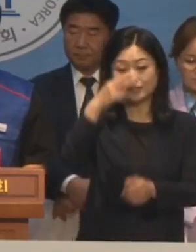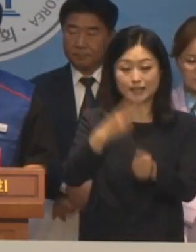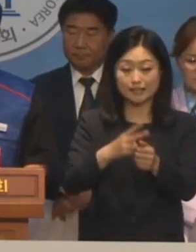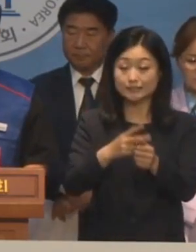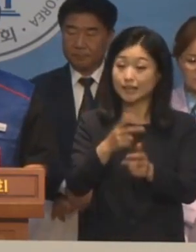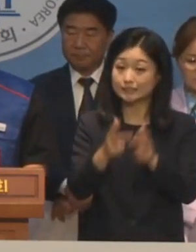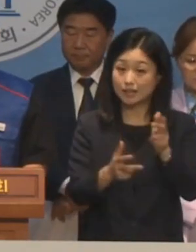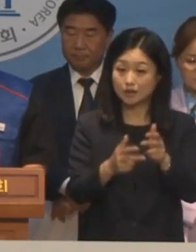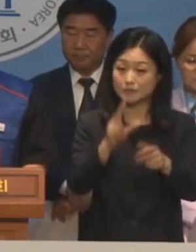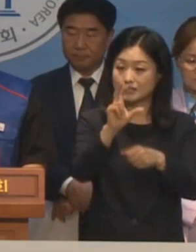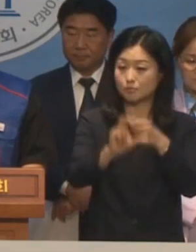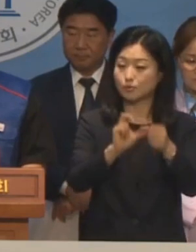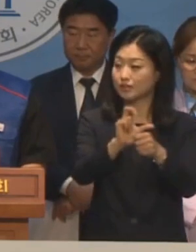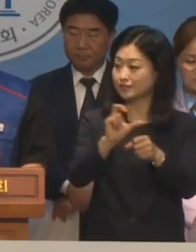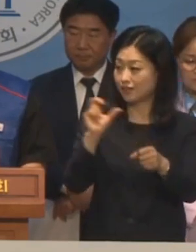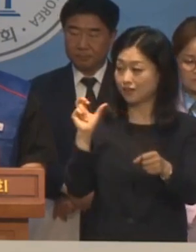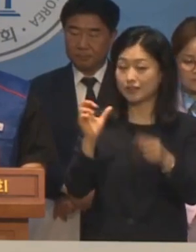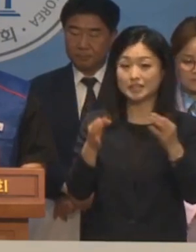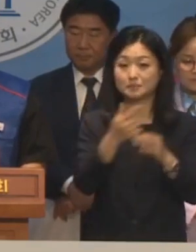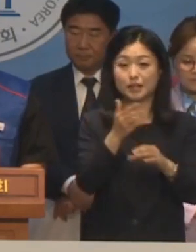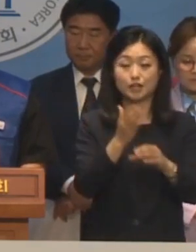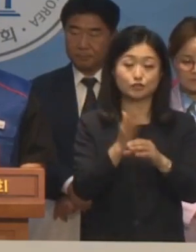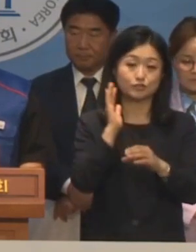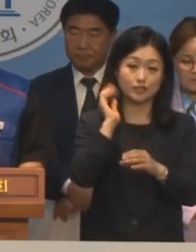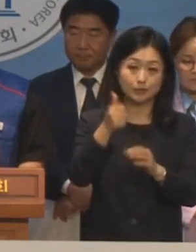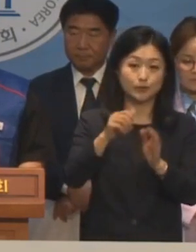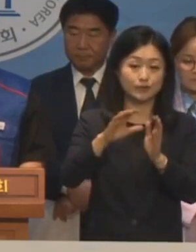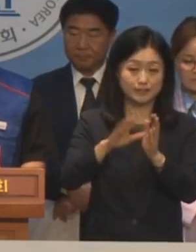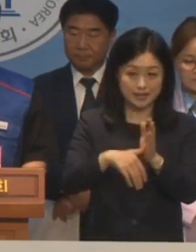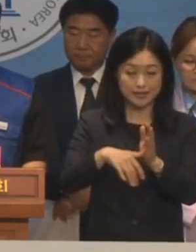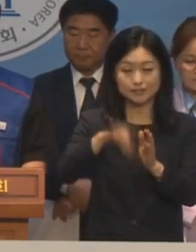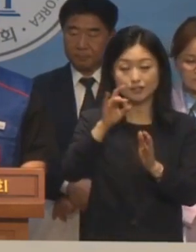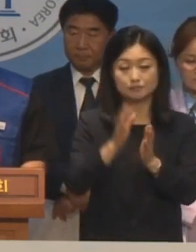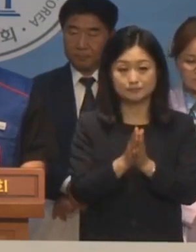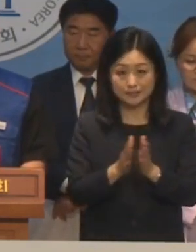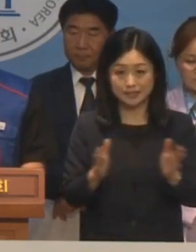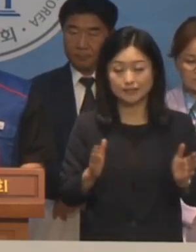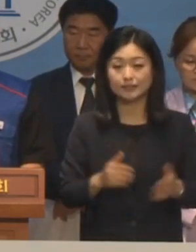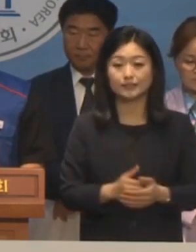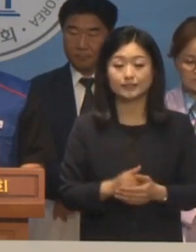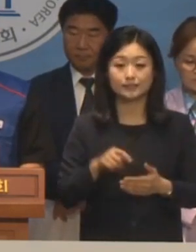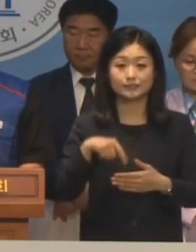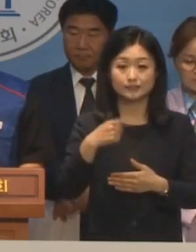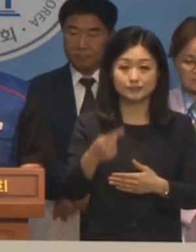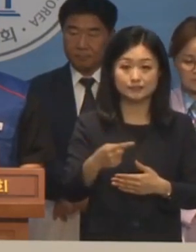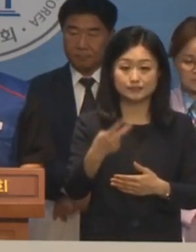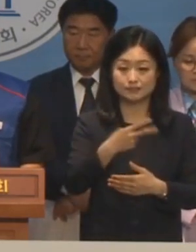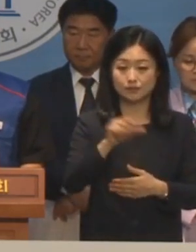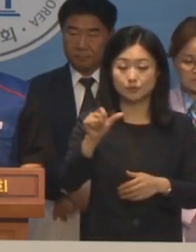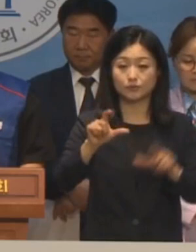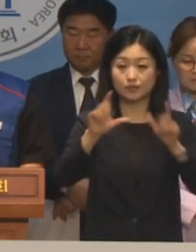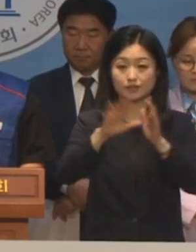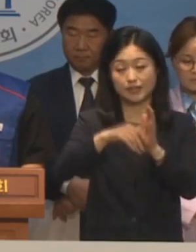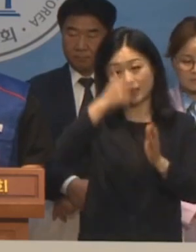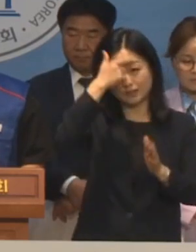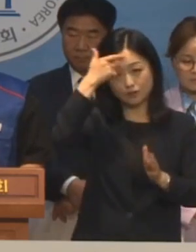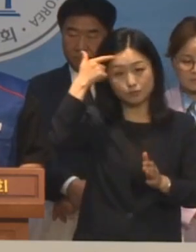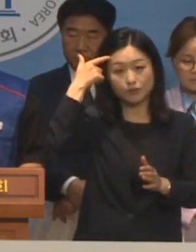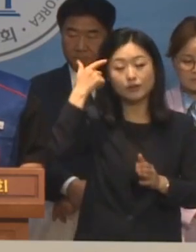전인 김대중 정부에서 국악강사 풀제로 처음 시작하게 되었습니다. 그 이후 2005년 노무현